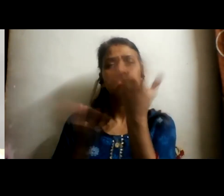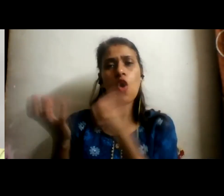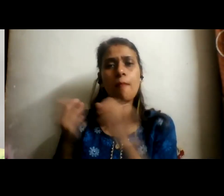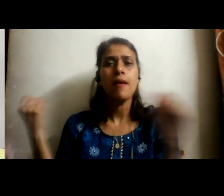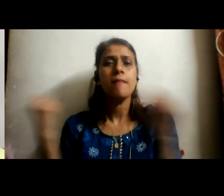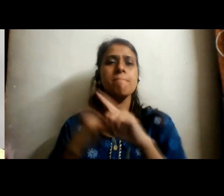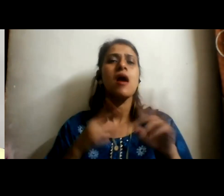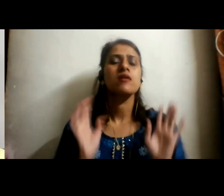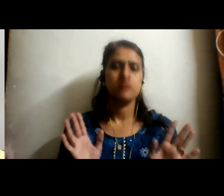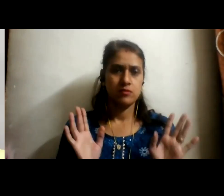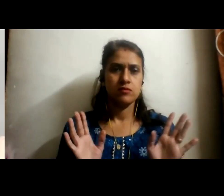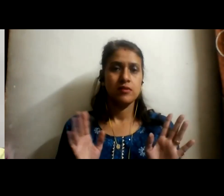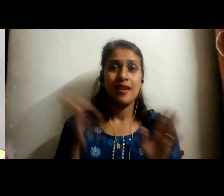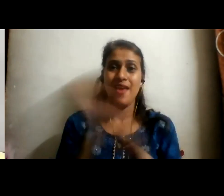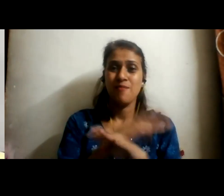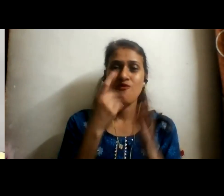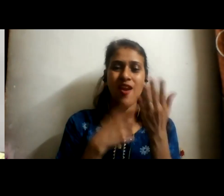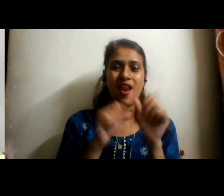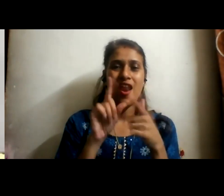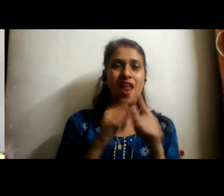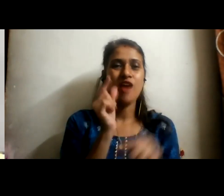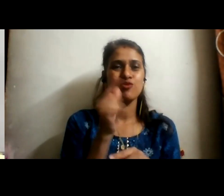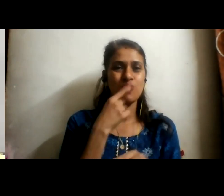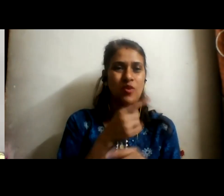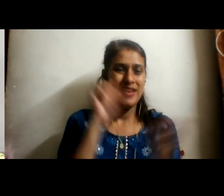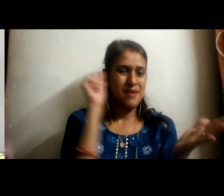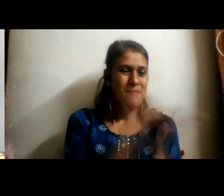को, जैसे राजू का था, उसको ब्लॉक प्रिंटिंग सिखाया और उल्टा